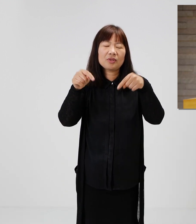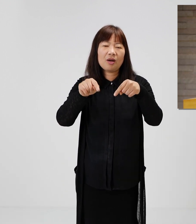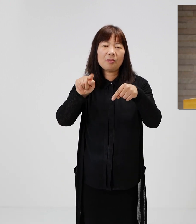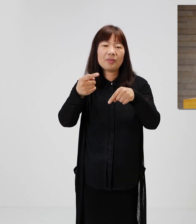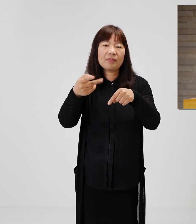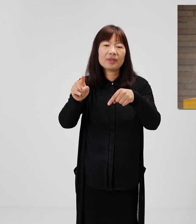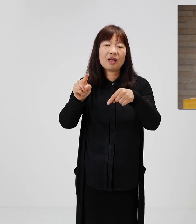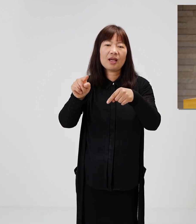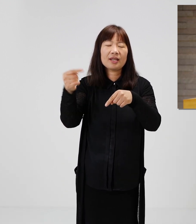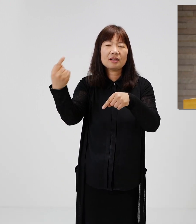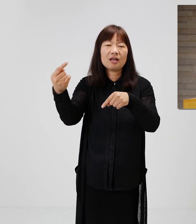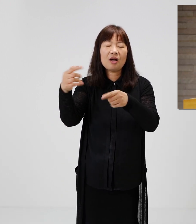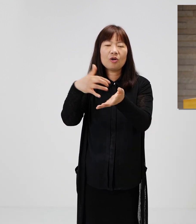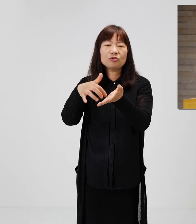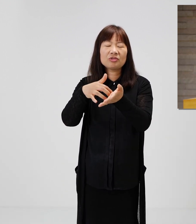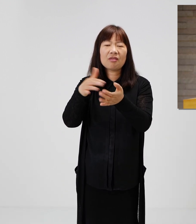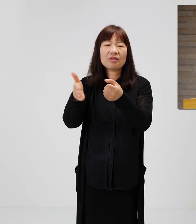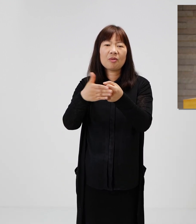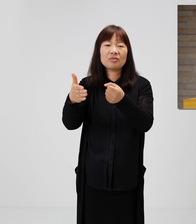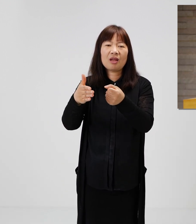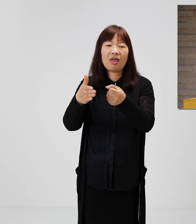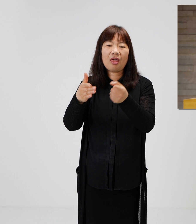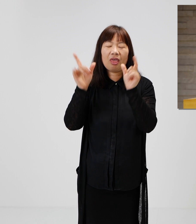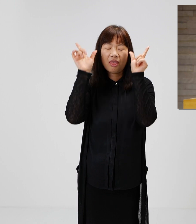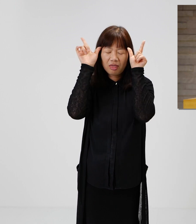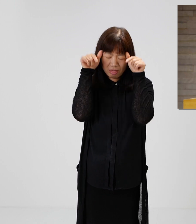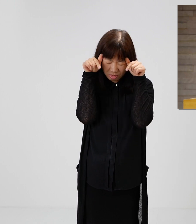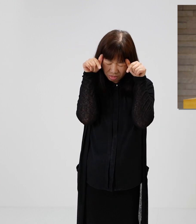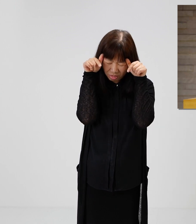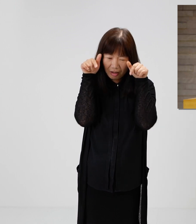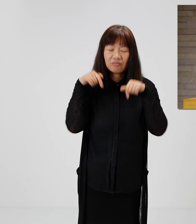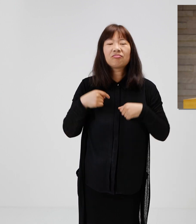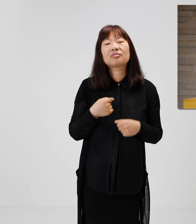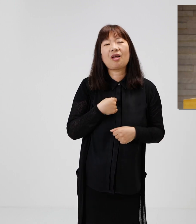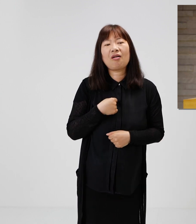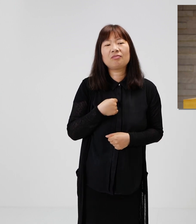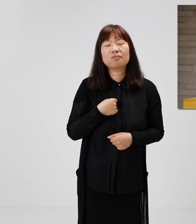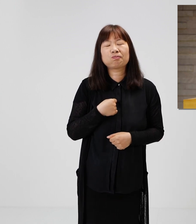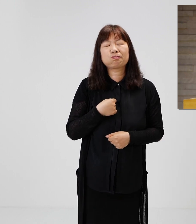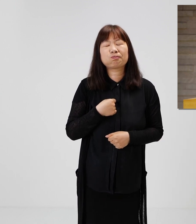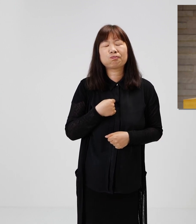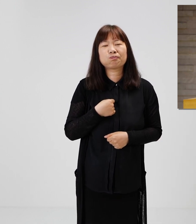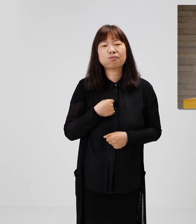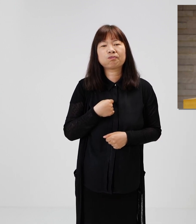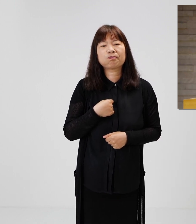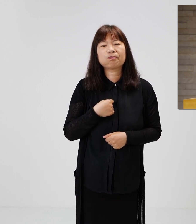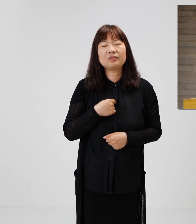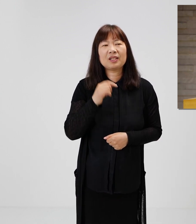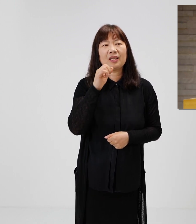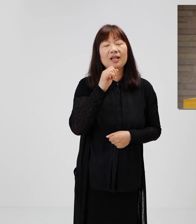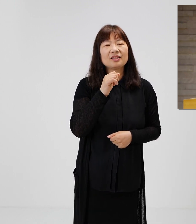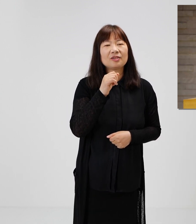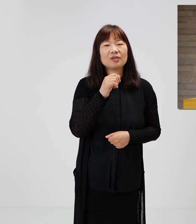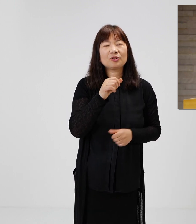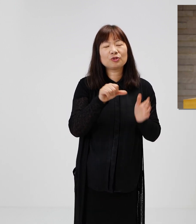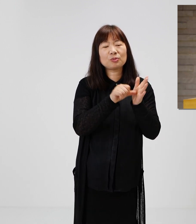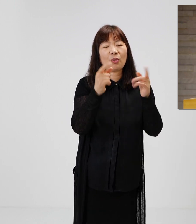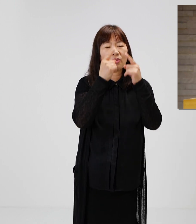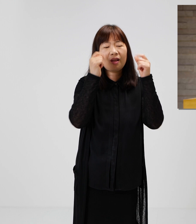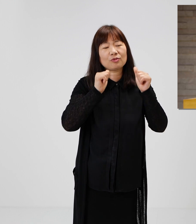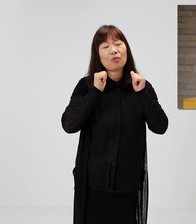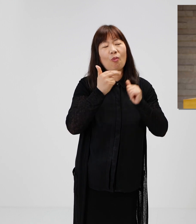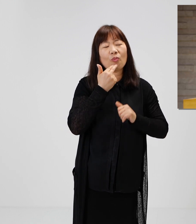1이래. 왜 숫자에 기죽어요? 나는 뭐 스카이가 아니니까 안 될